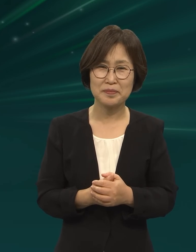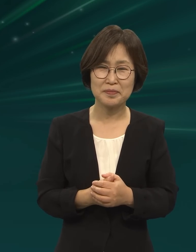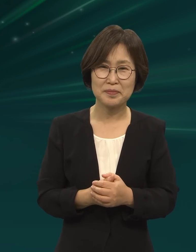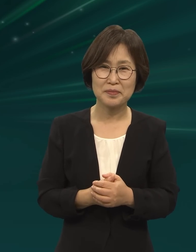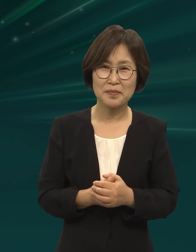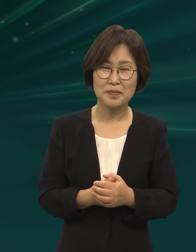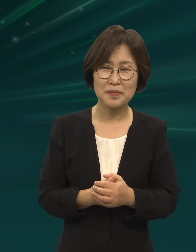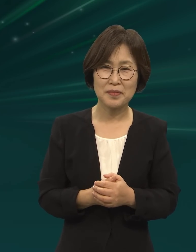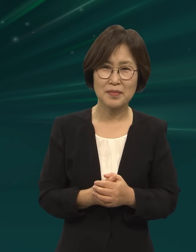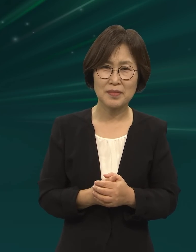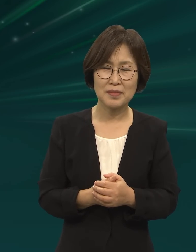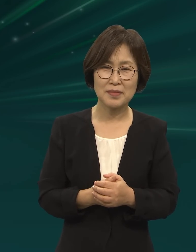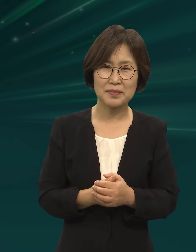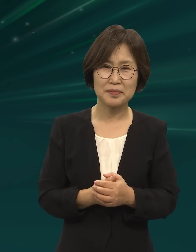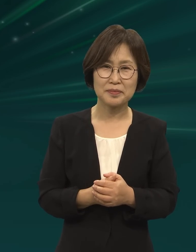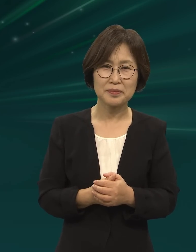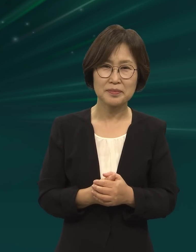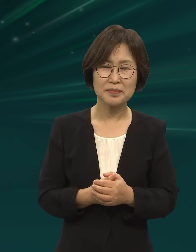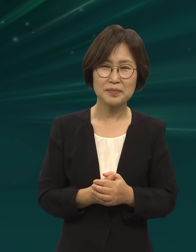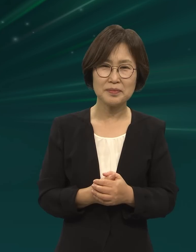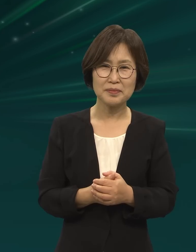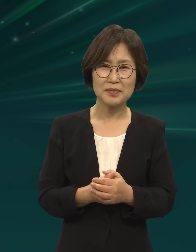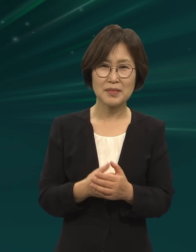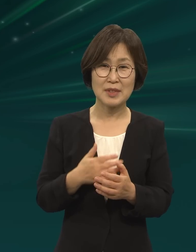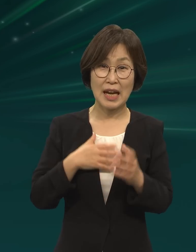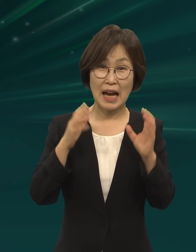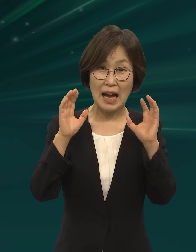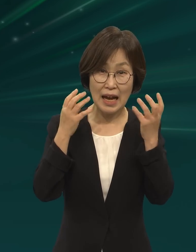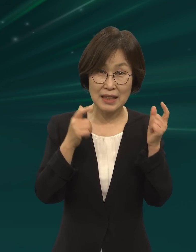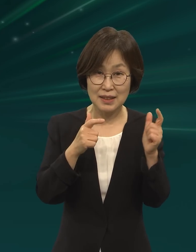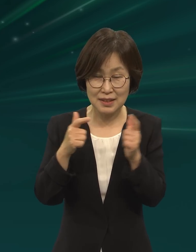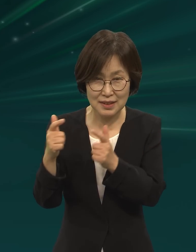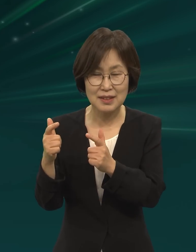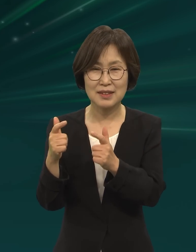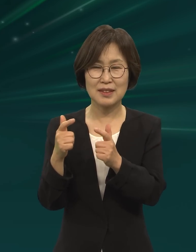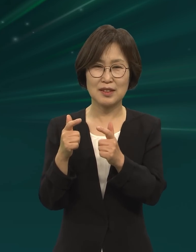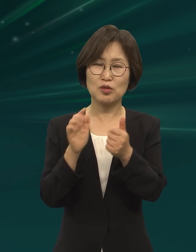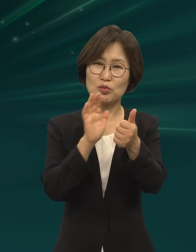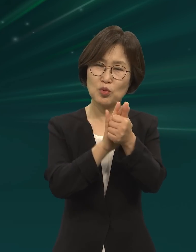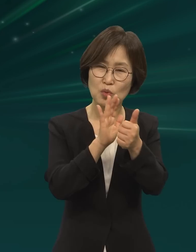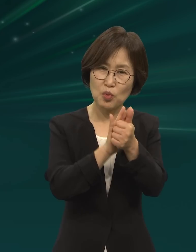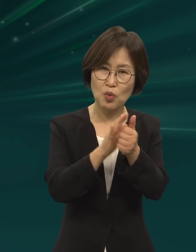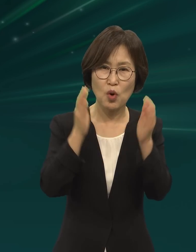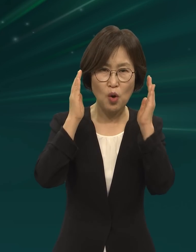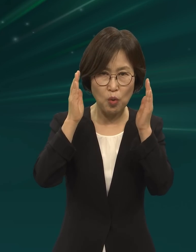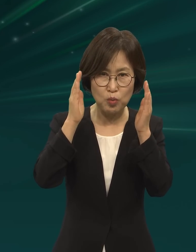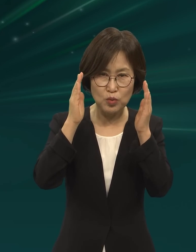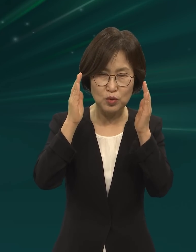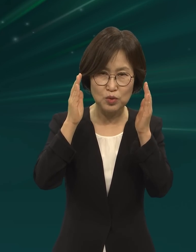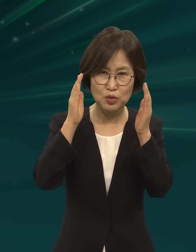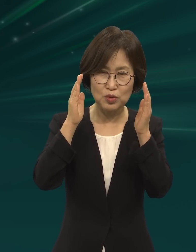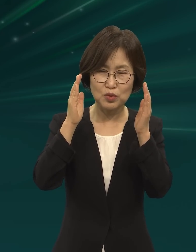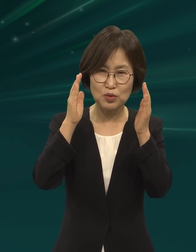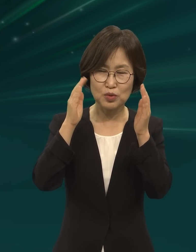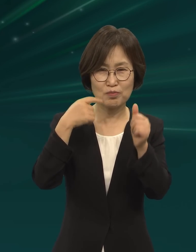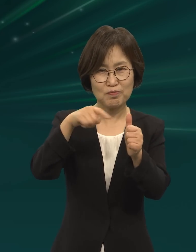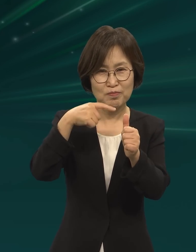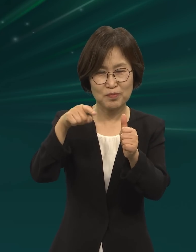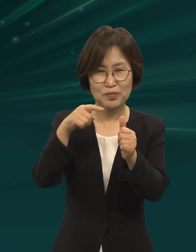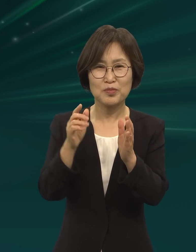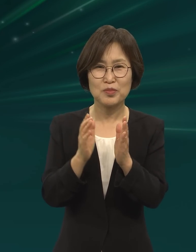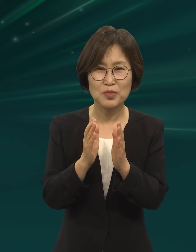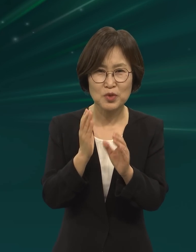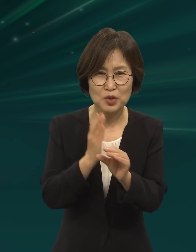제가 요셉 만들기 프로그램을 통해서 많은 아이들이 도와주고 이렇게 공부할 수 있도록 하고 있습니다. 기도